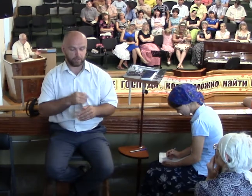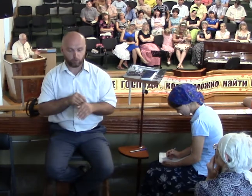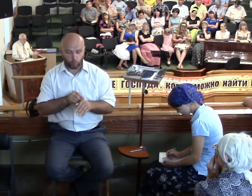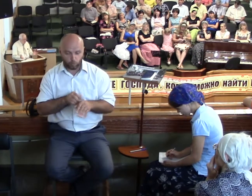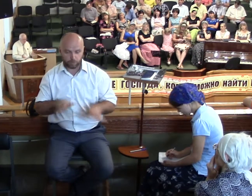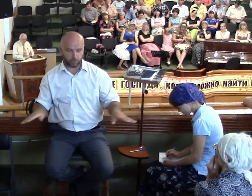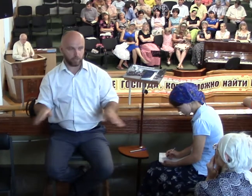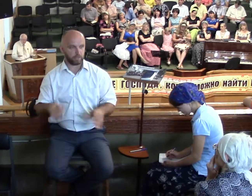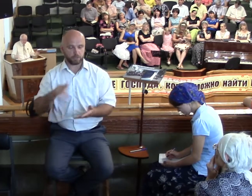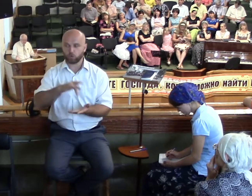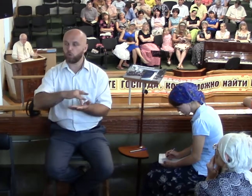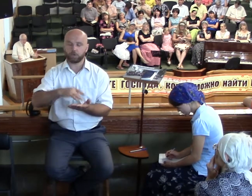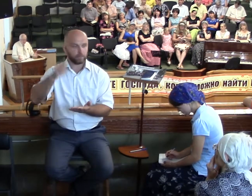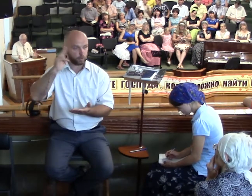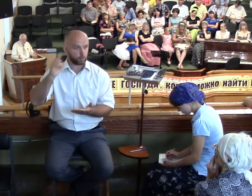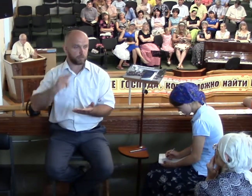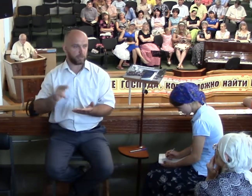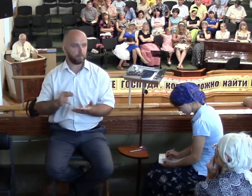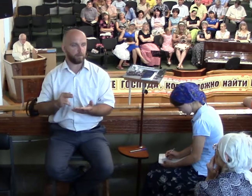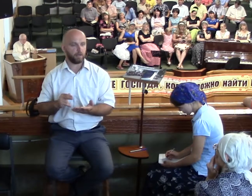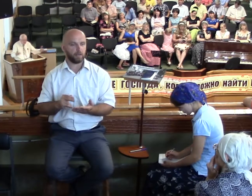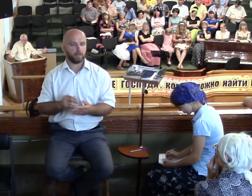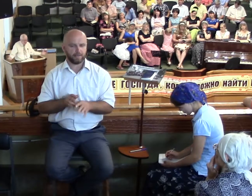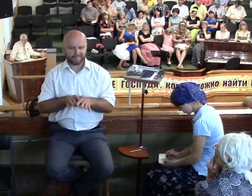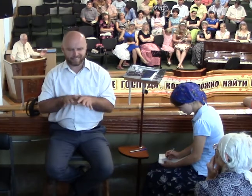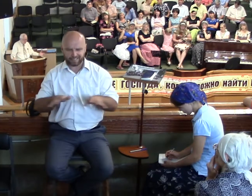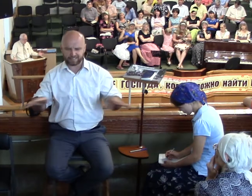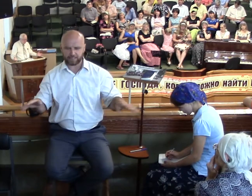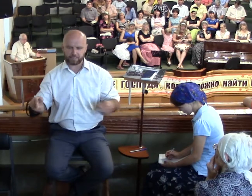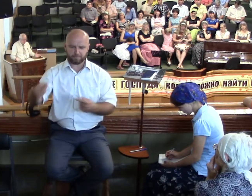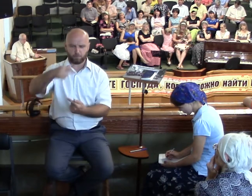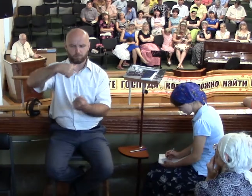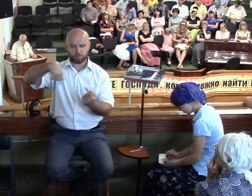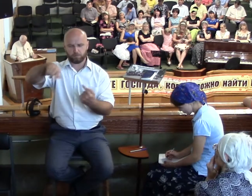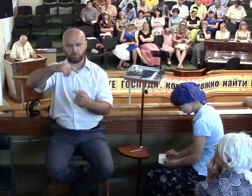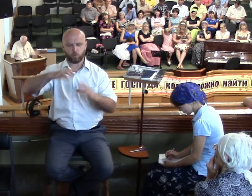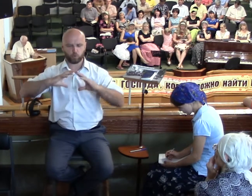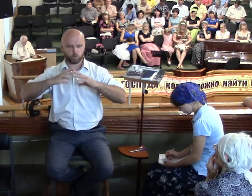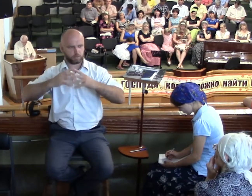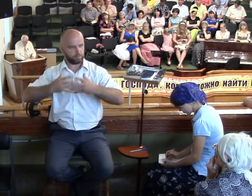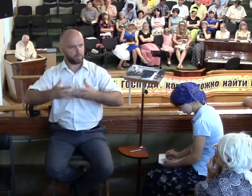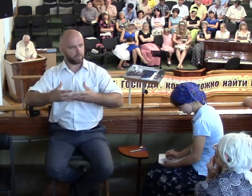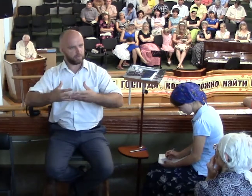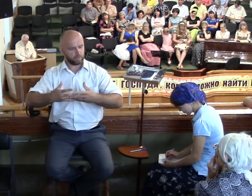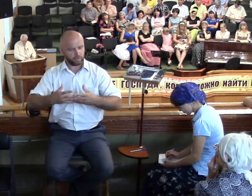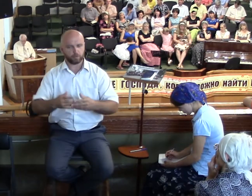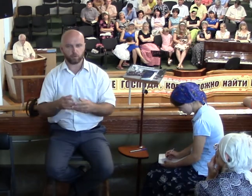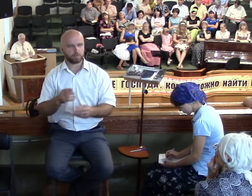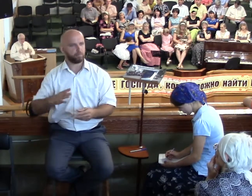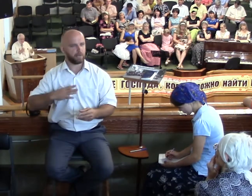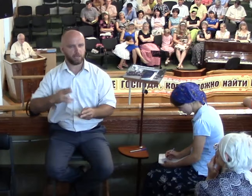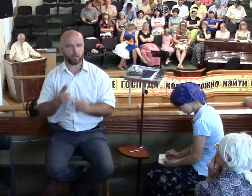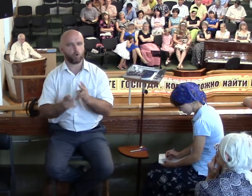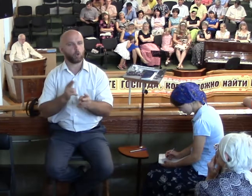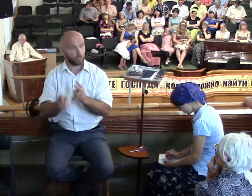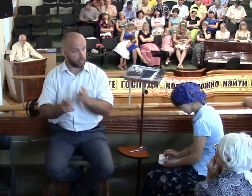с Иерусалима. Пришлось продать имение. Пришлось рассеяться. И потому что гонения пришли. И